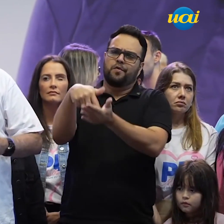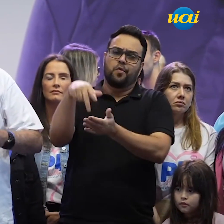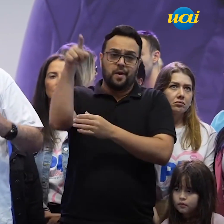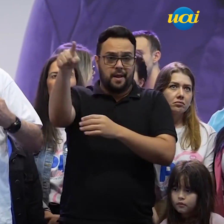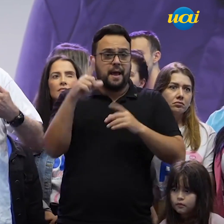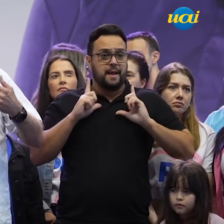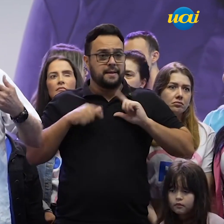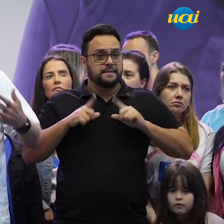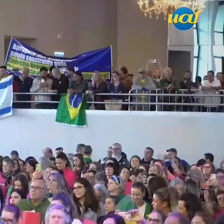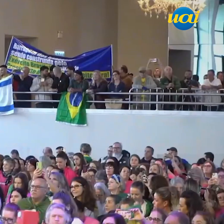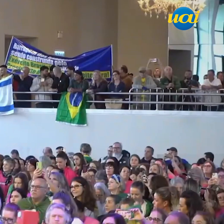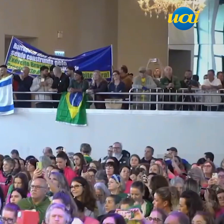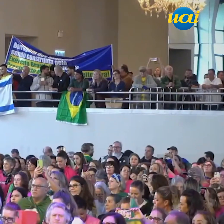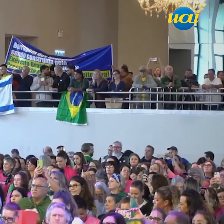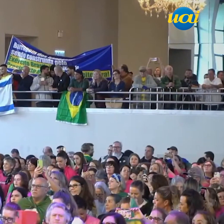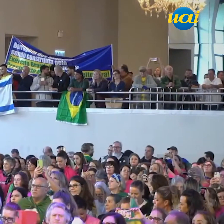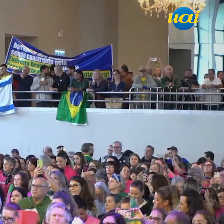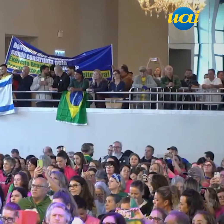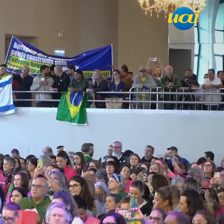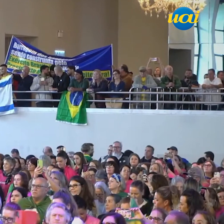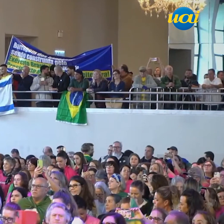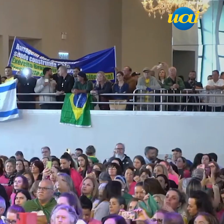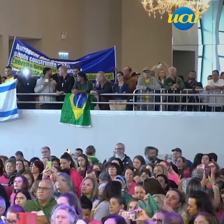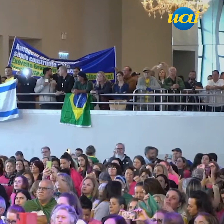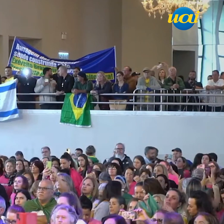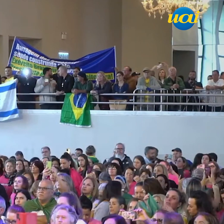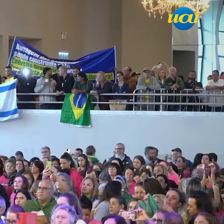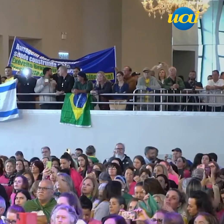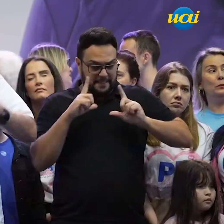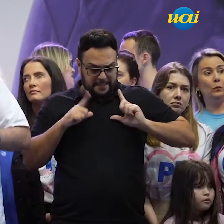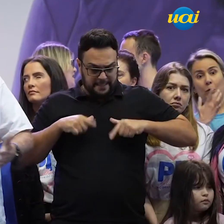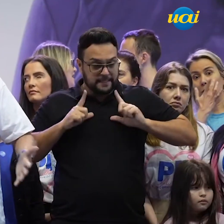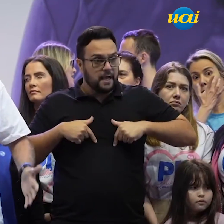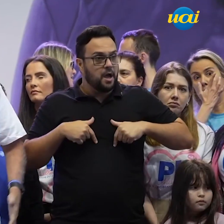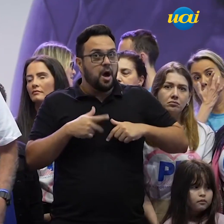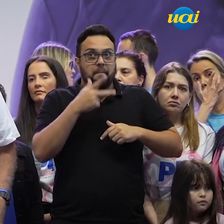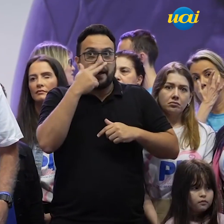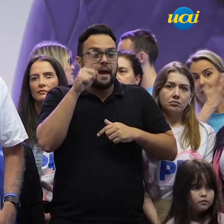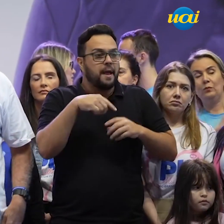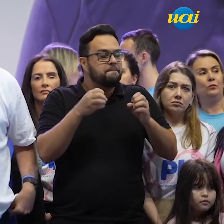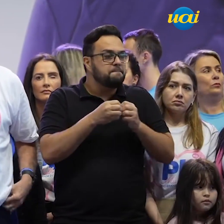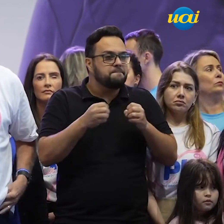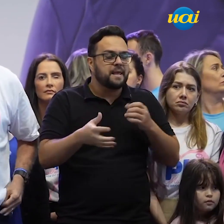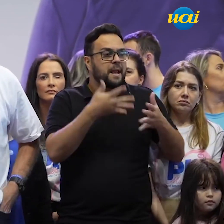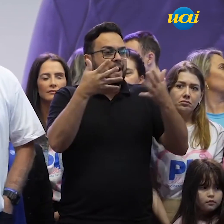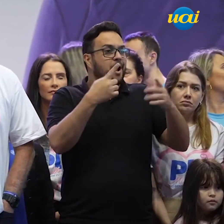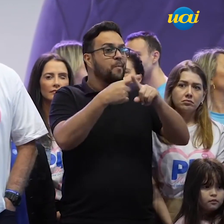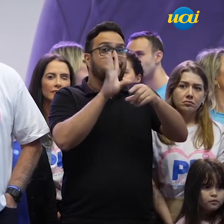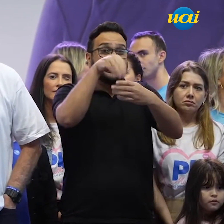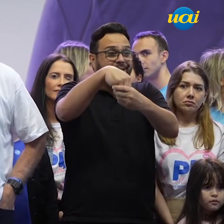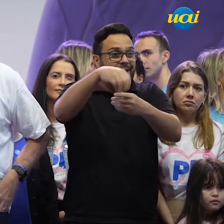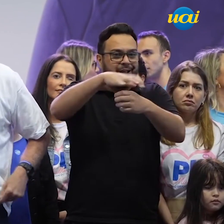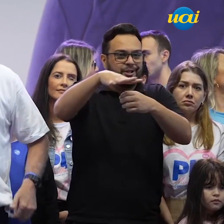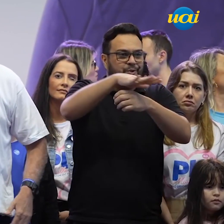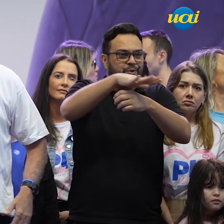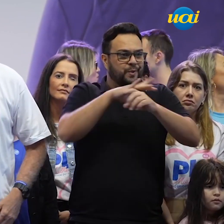tem a certeza que aquele país só existe por um milagre de Deus. Não